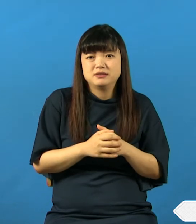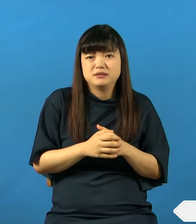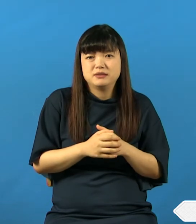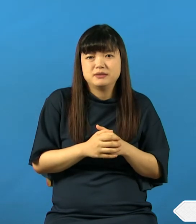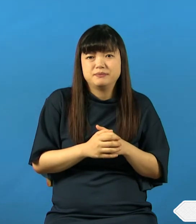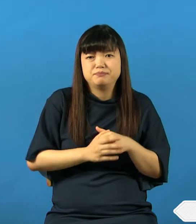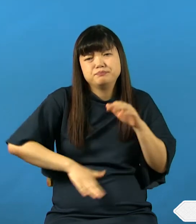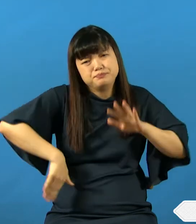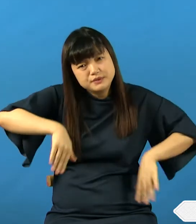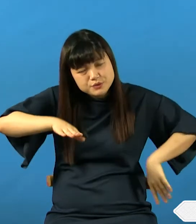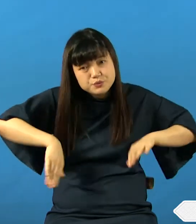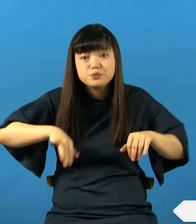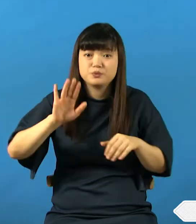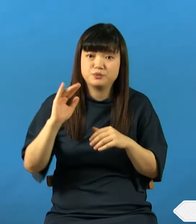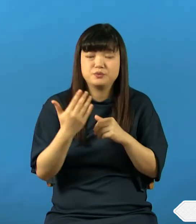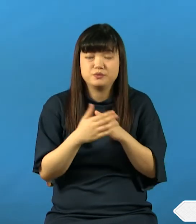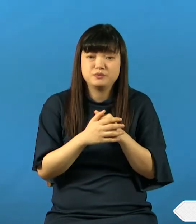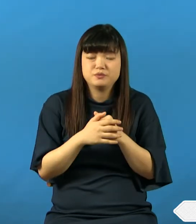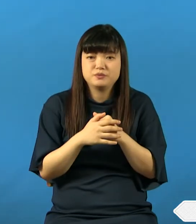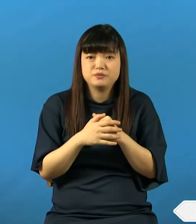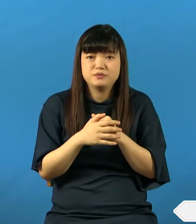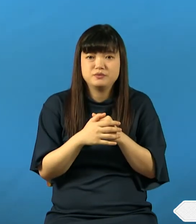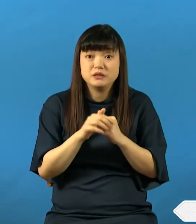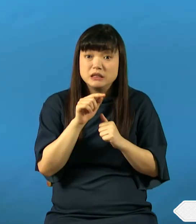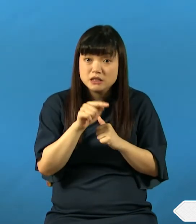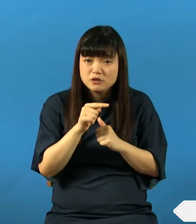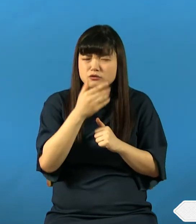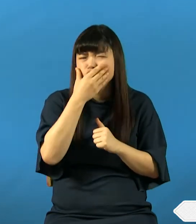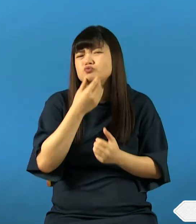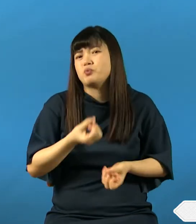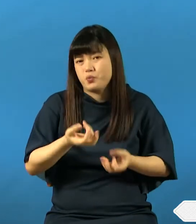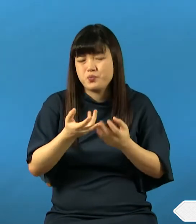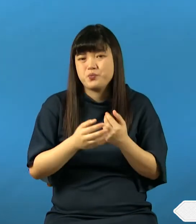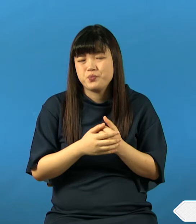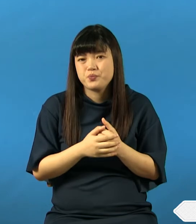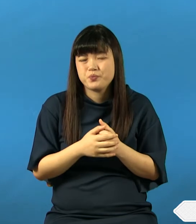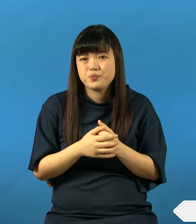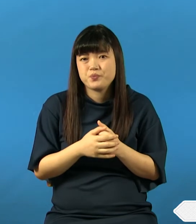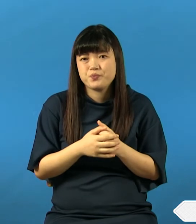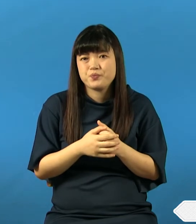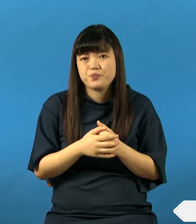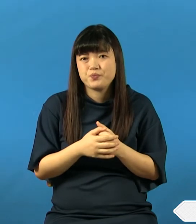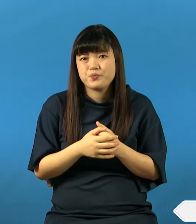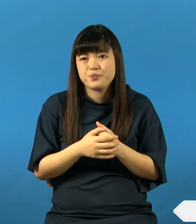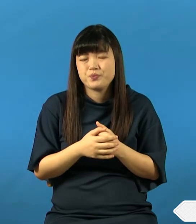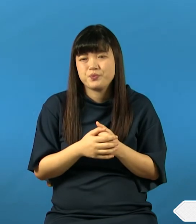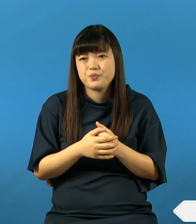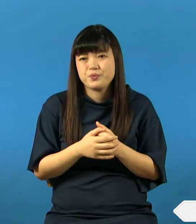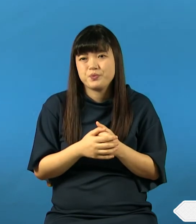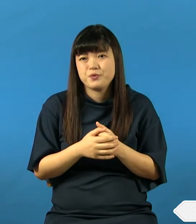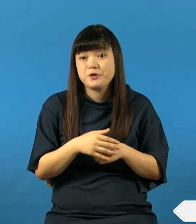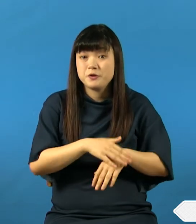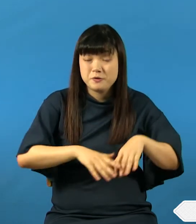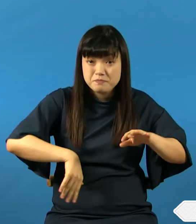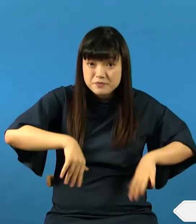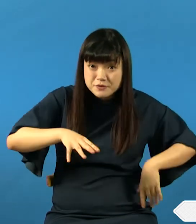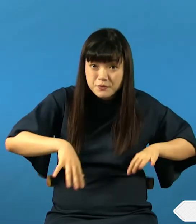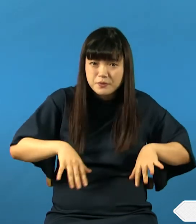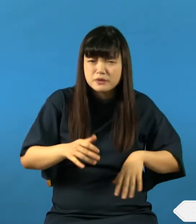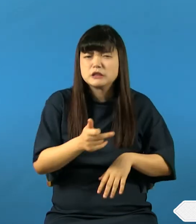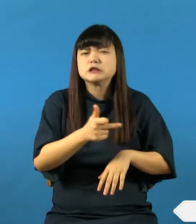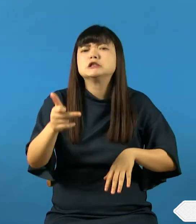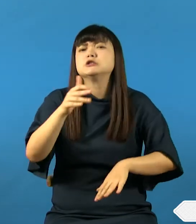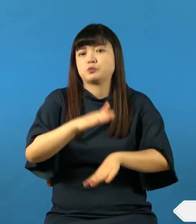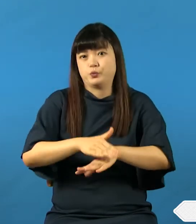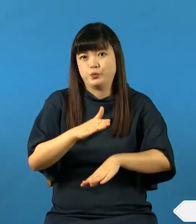됩니다. 빈손이 될 수 있어야 됩니다. 그것이 축복이기 때문에, 빈손이 가장